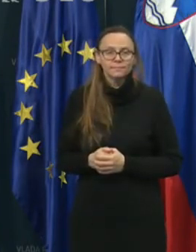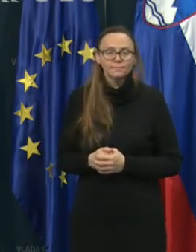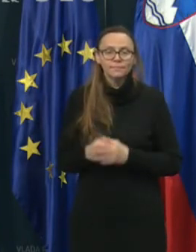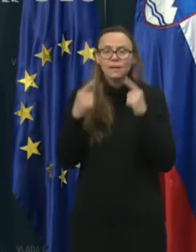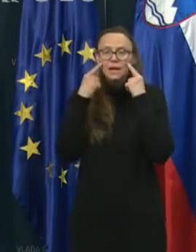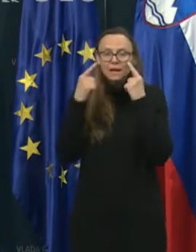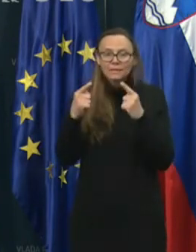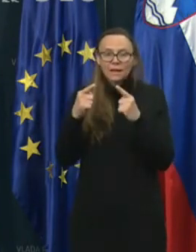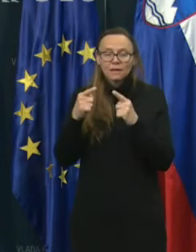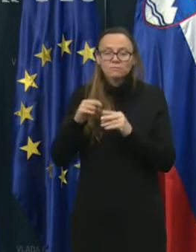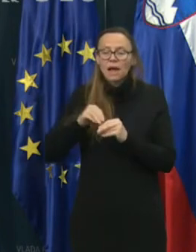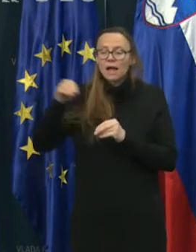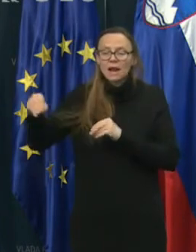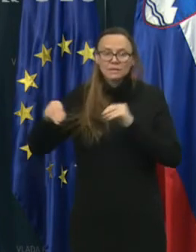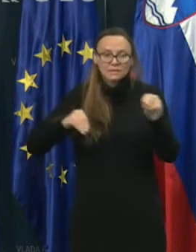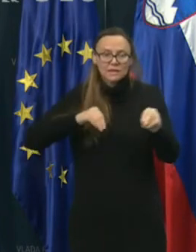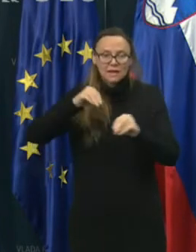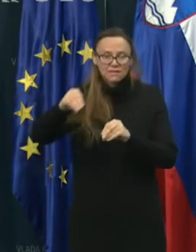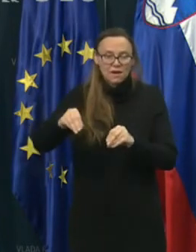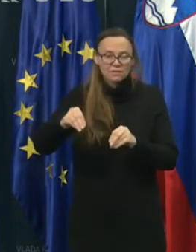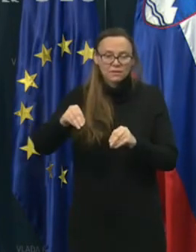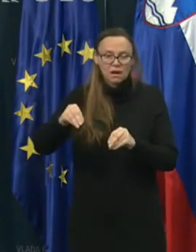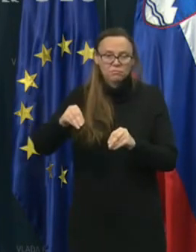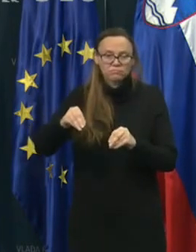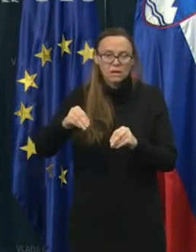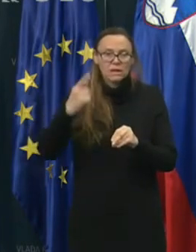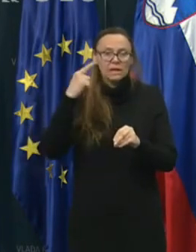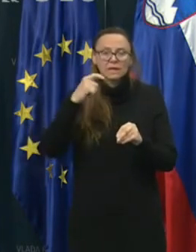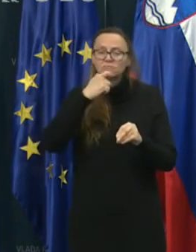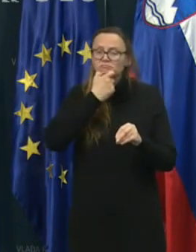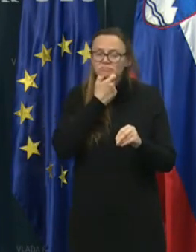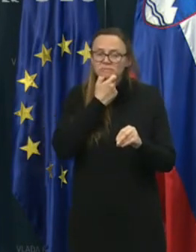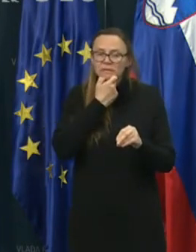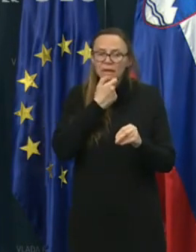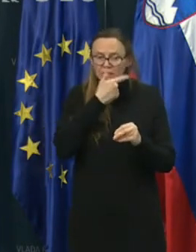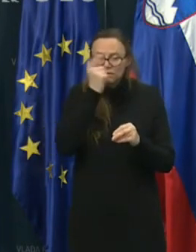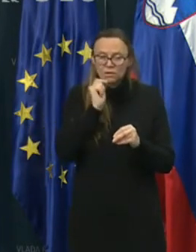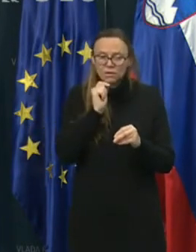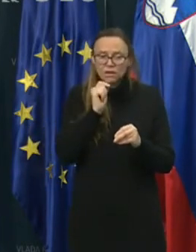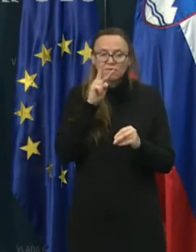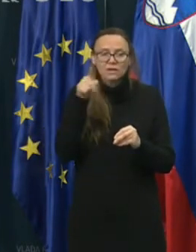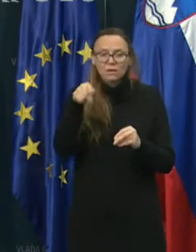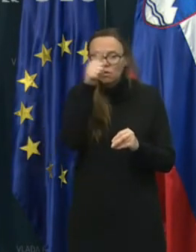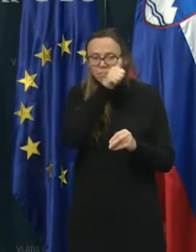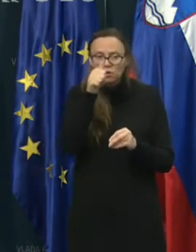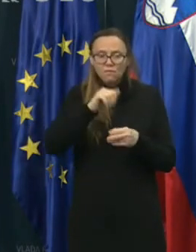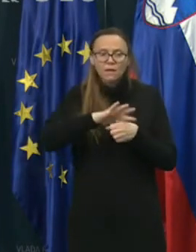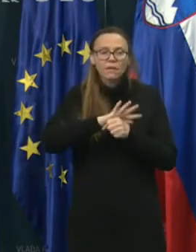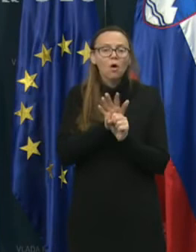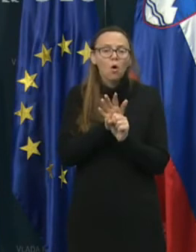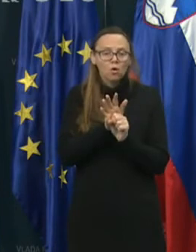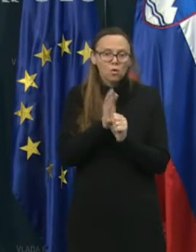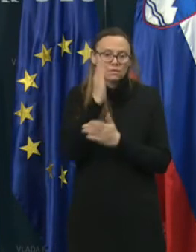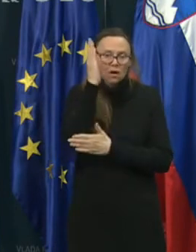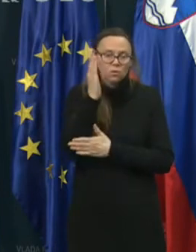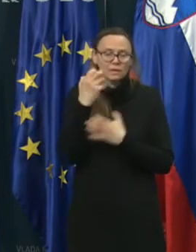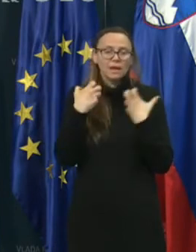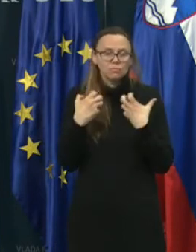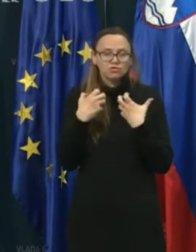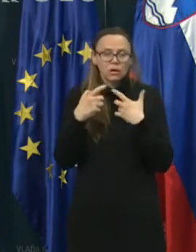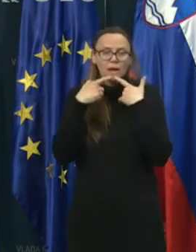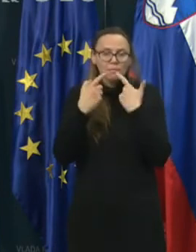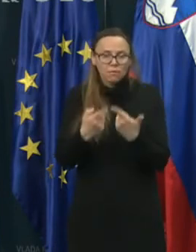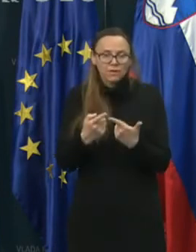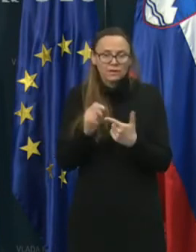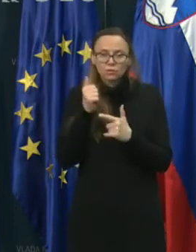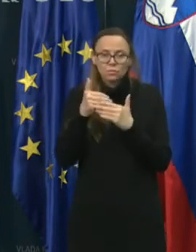Glede razseljevanja stanovalcev v tako imenovane, kot ste jih vi imenovali, korona hotele, bi želela povedati